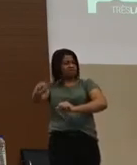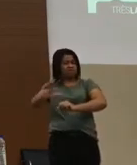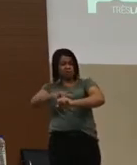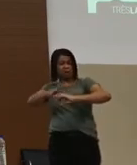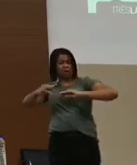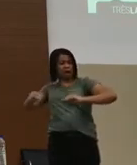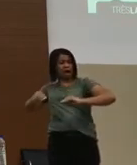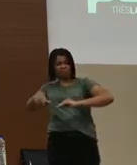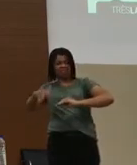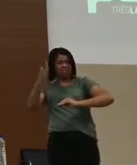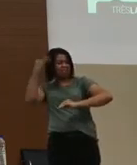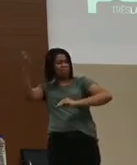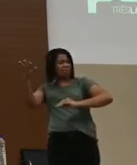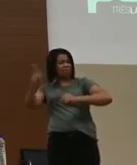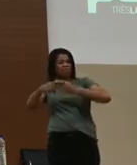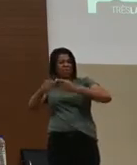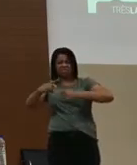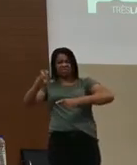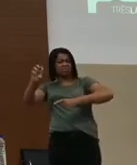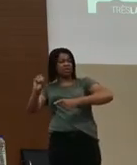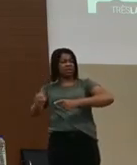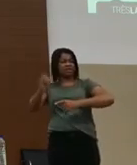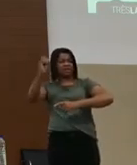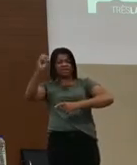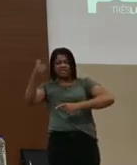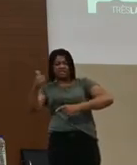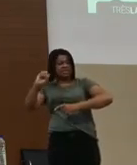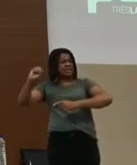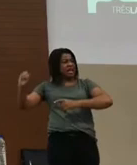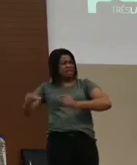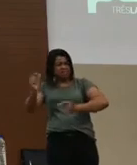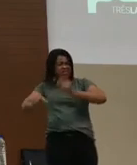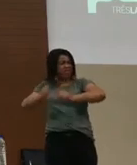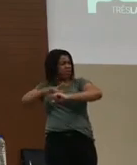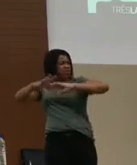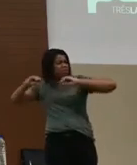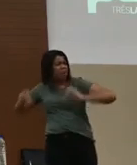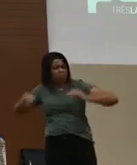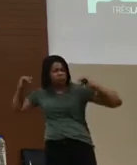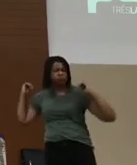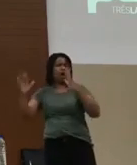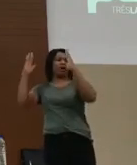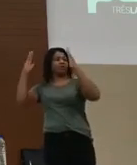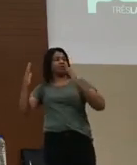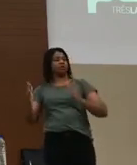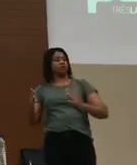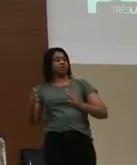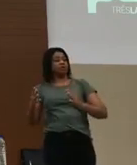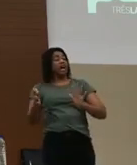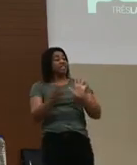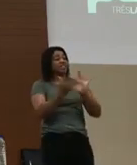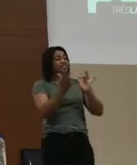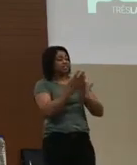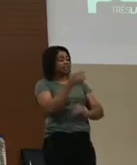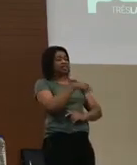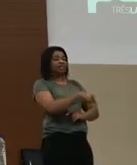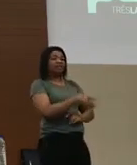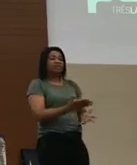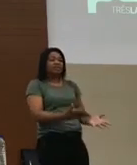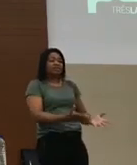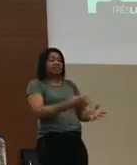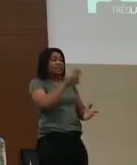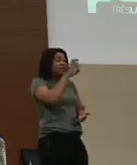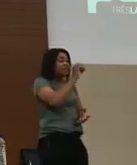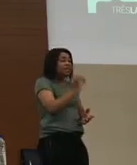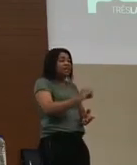vai levar a fama de quem curou 50, de quem curou 60, 100. Jesus, ele tinha 500 discípulos quando deixou a terra